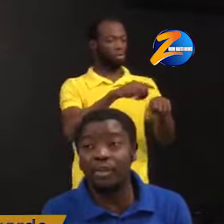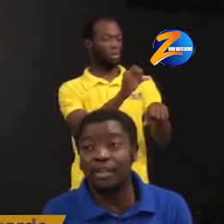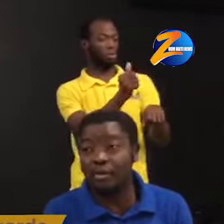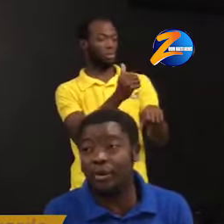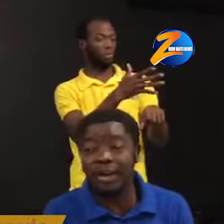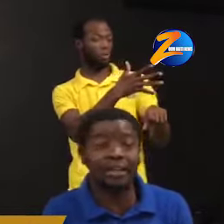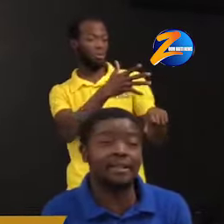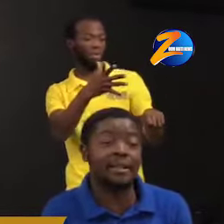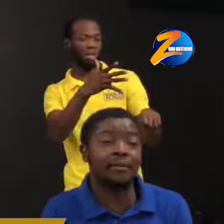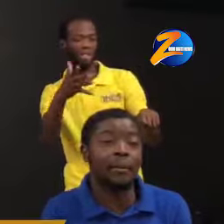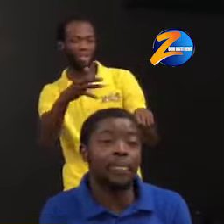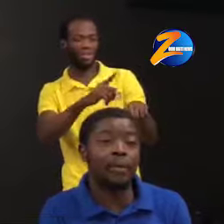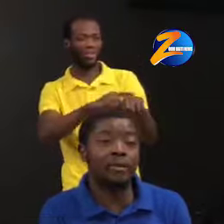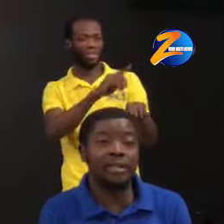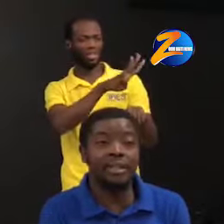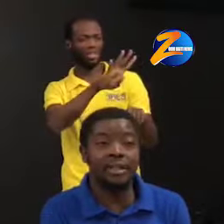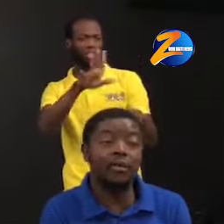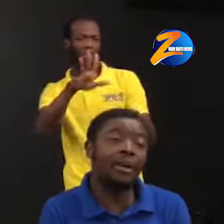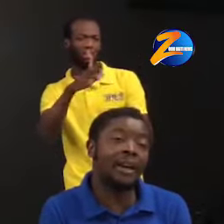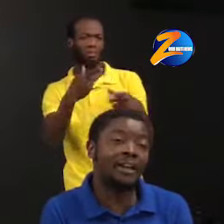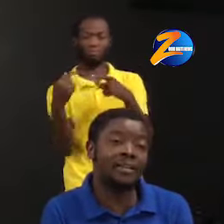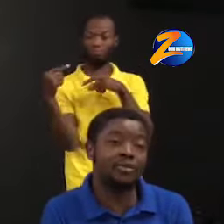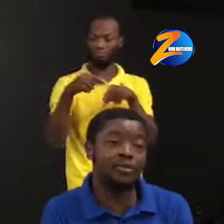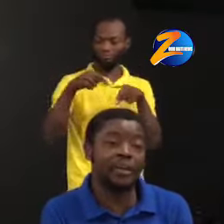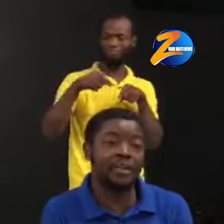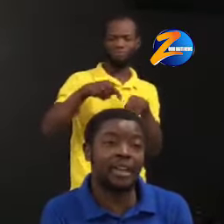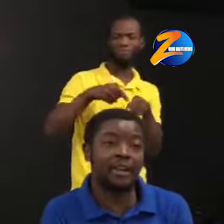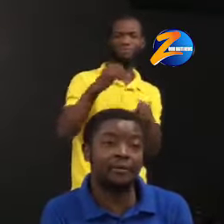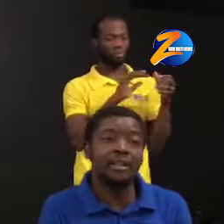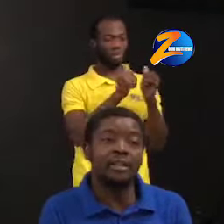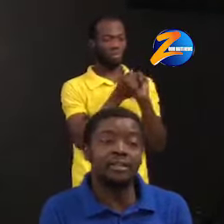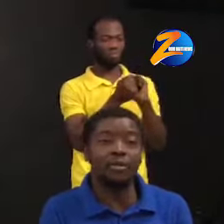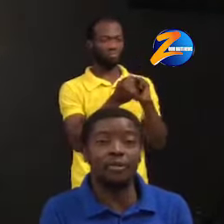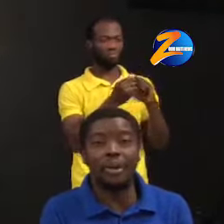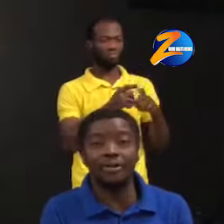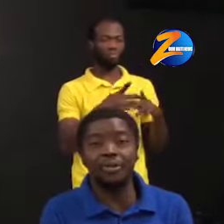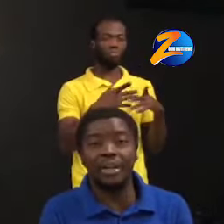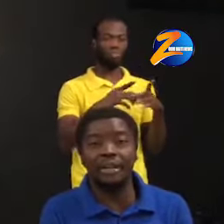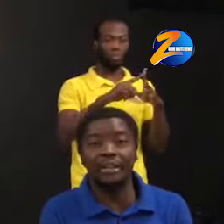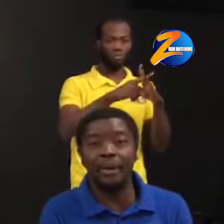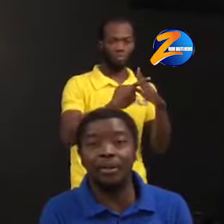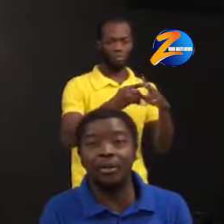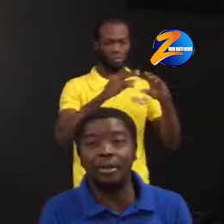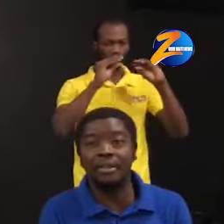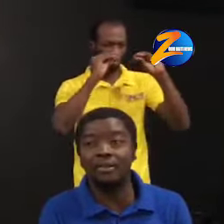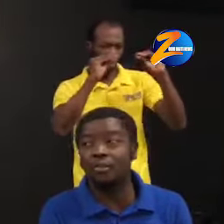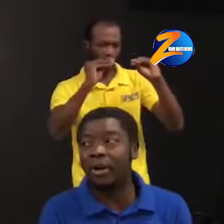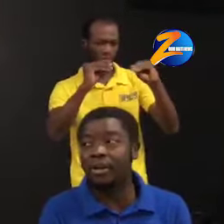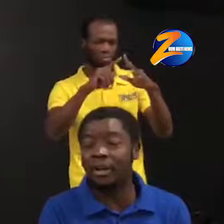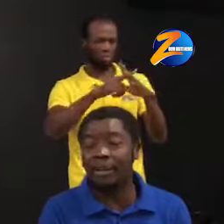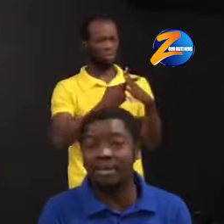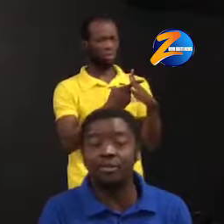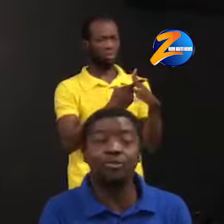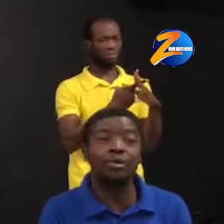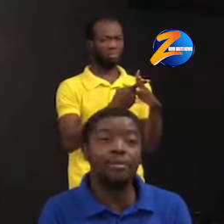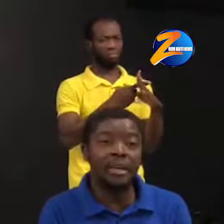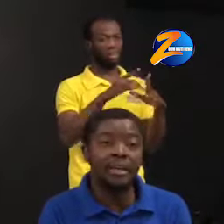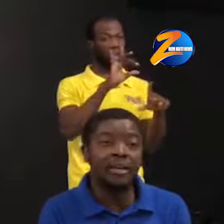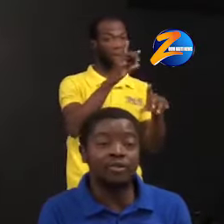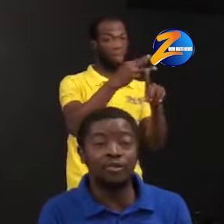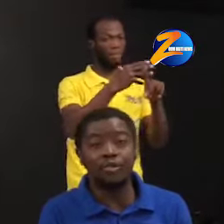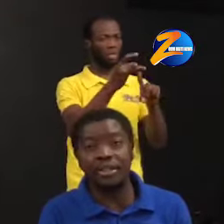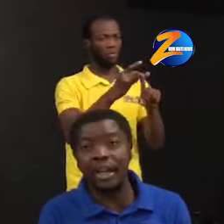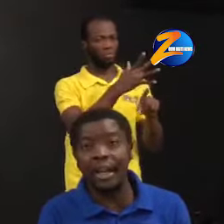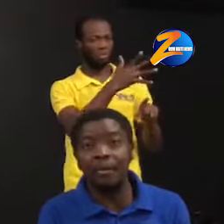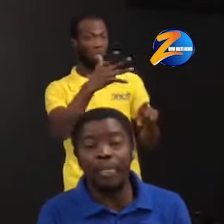ou 1h45. Donc c'est dans le local Institut français à la fin. En attendant le lancement des cours prévus le 8 mai prochain dans les locaux de